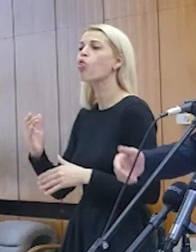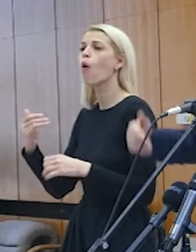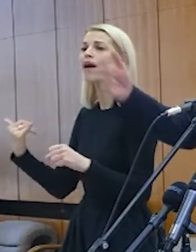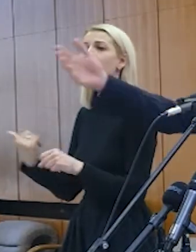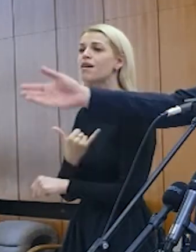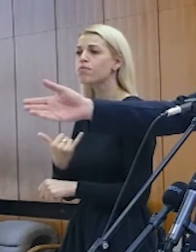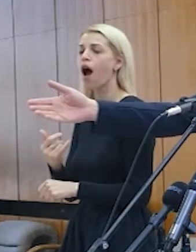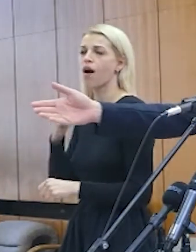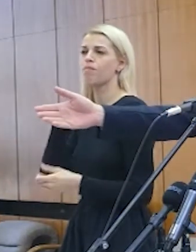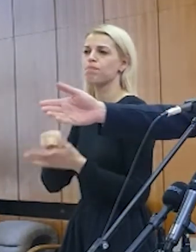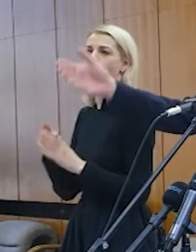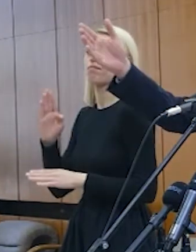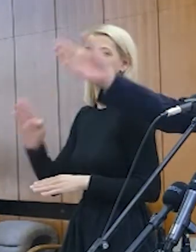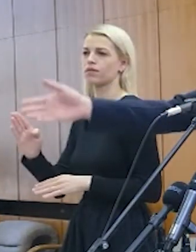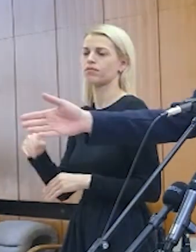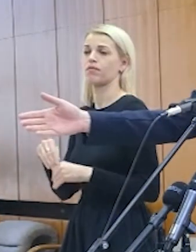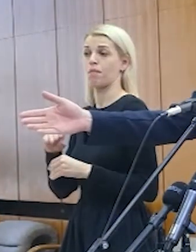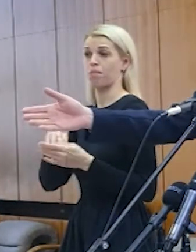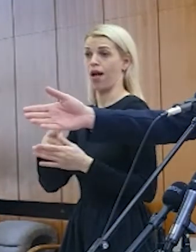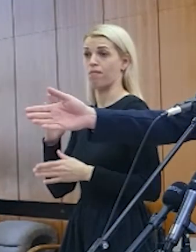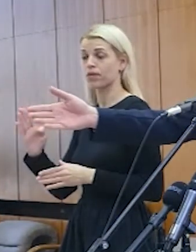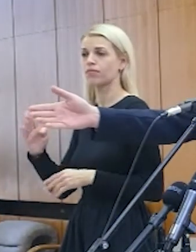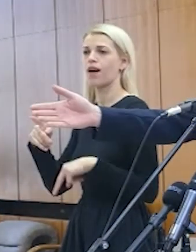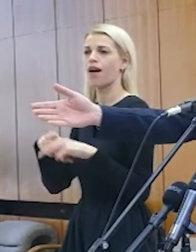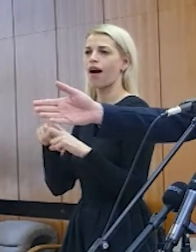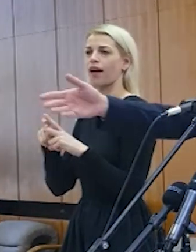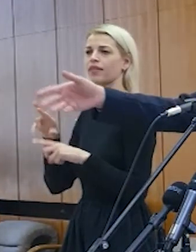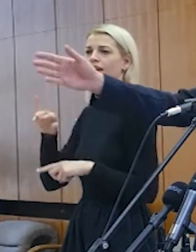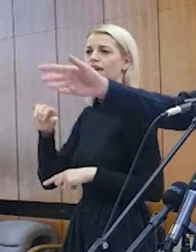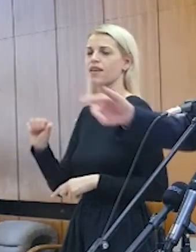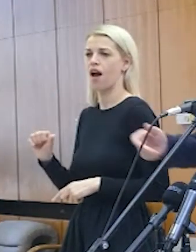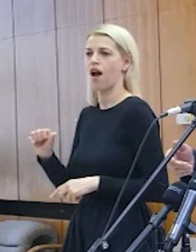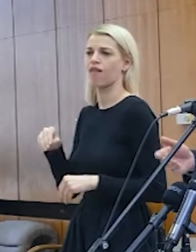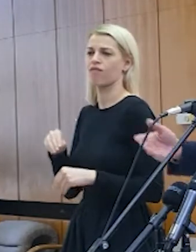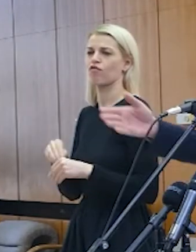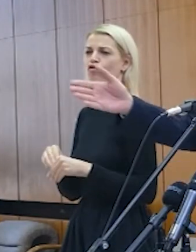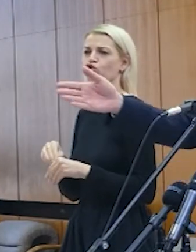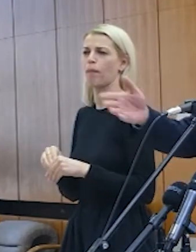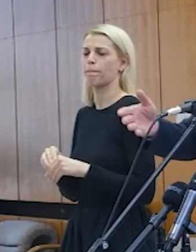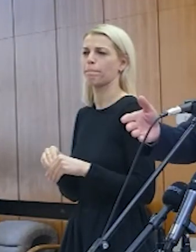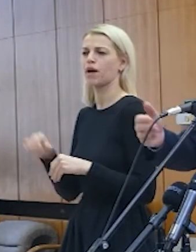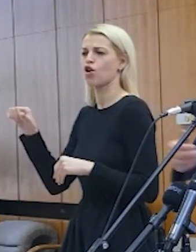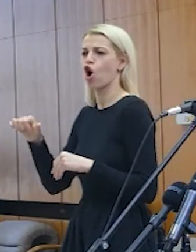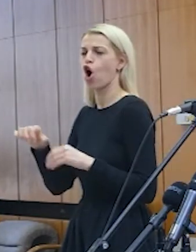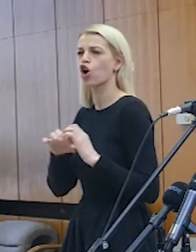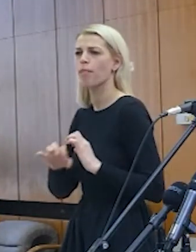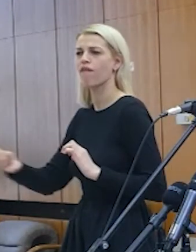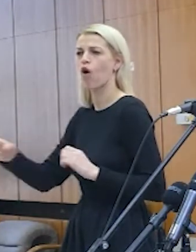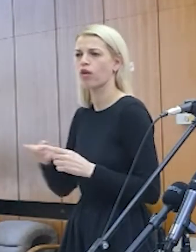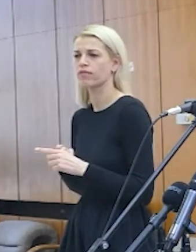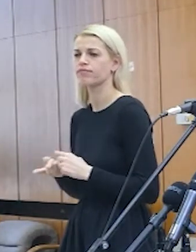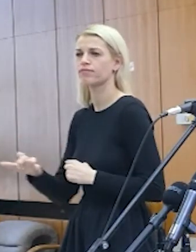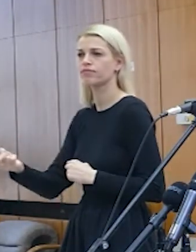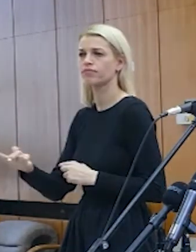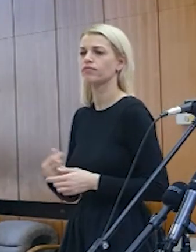B? Plán B je samozrejme Adria. Kam ide ropa cez ropovod Adria? No tak ide